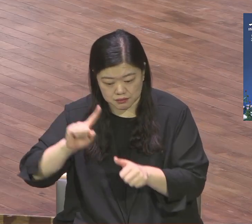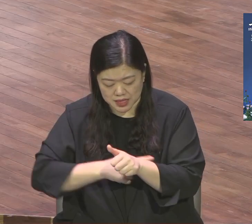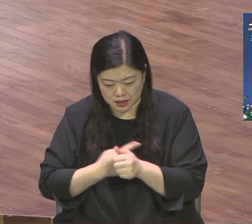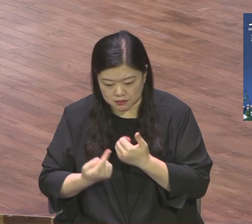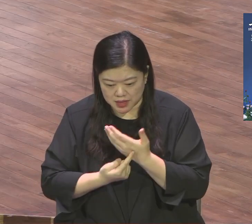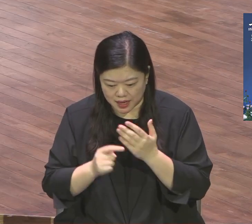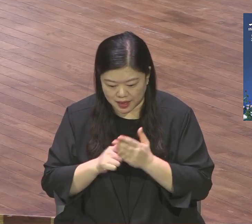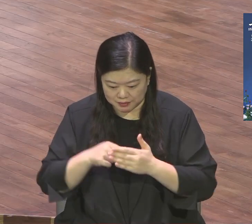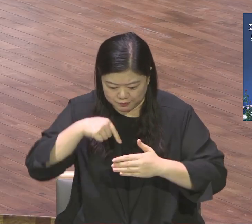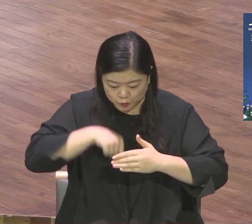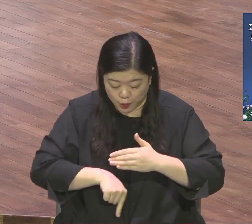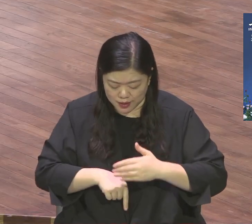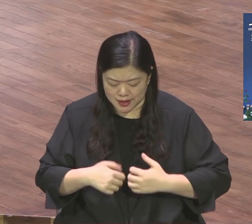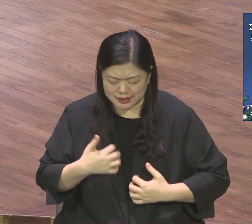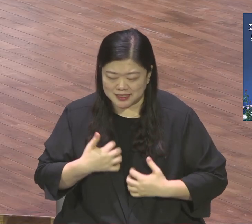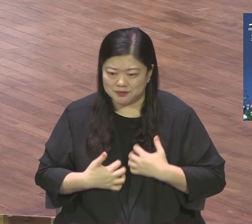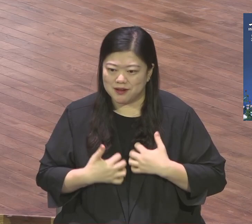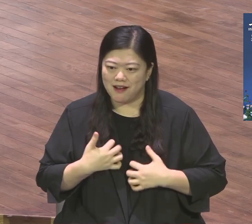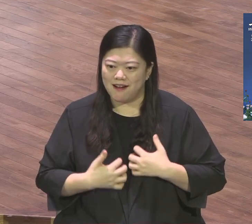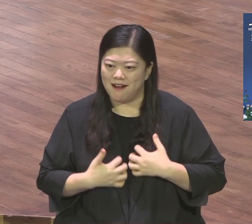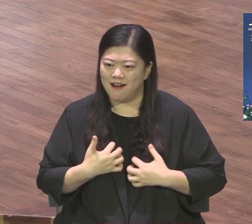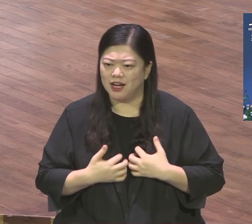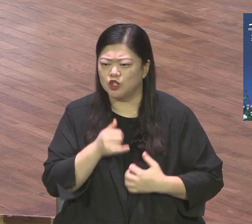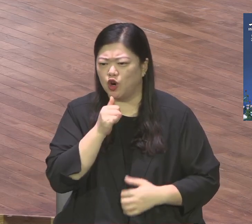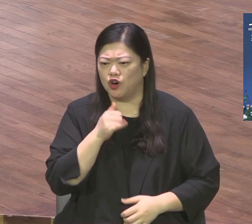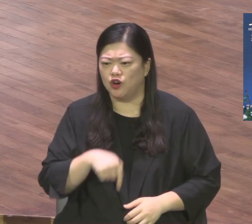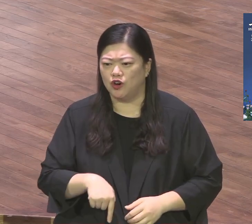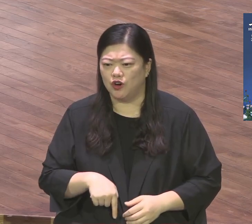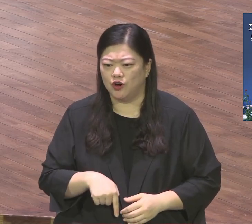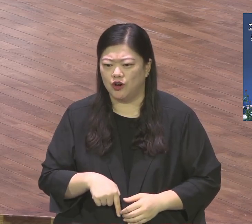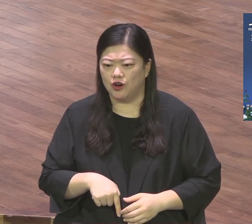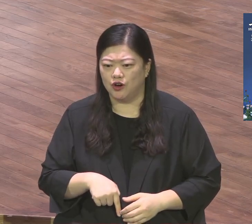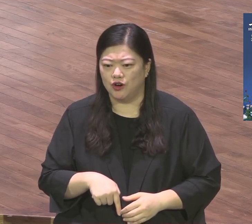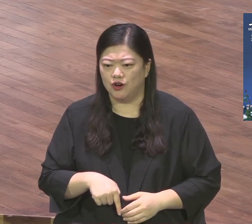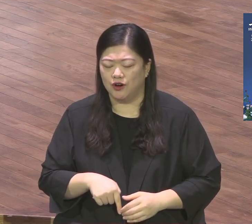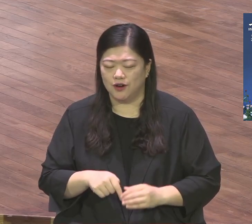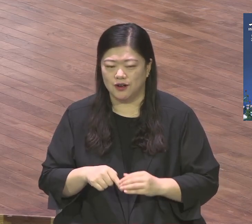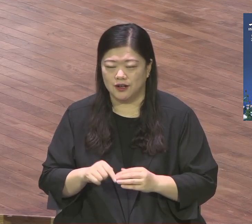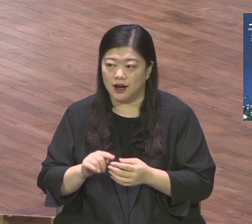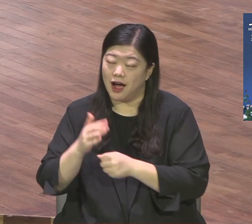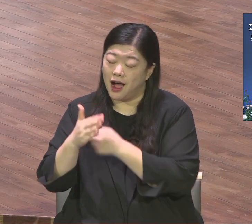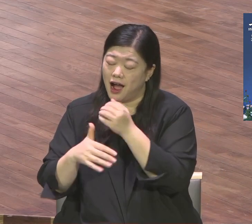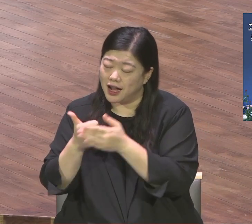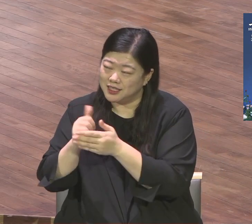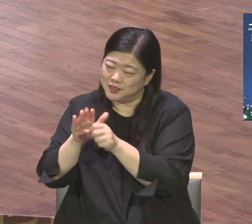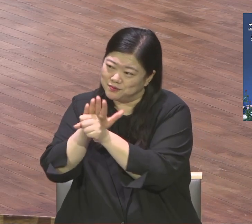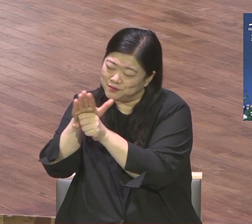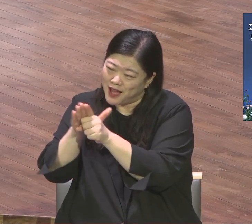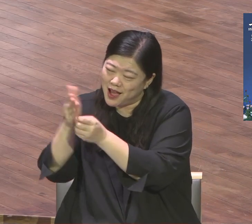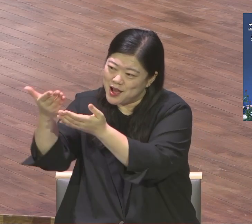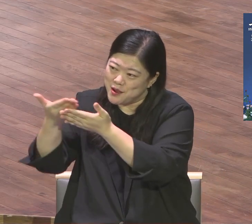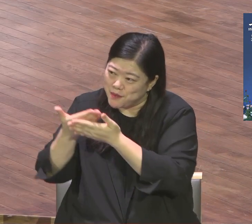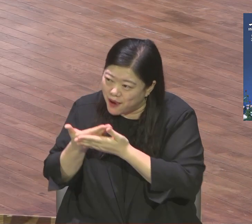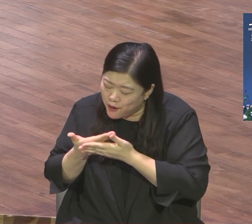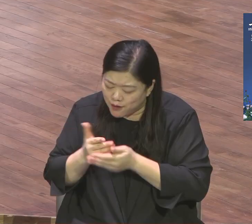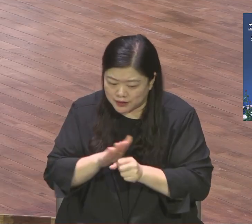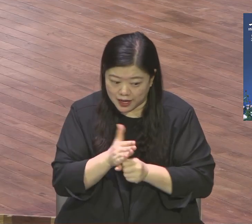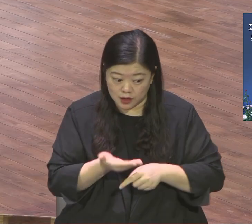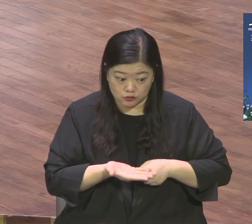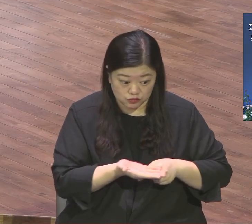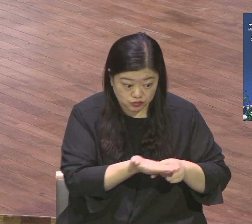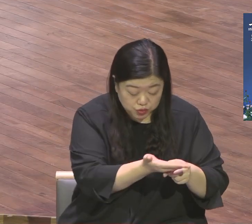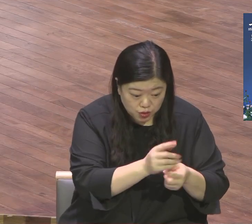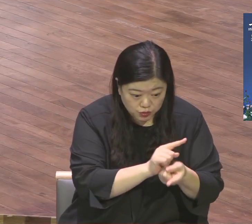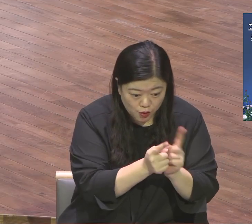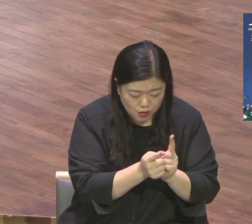나오느냐? 기쁨이 샘솟다. 기쁨이 세상 사람들 알 수도 줄 수도 없어. 그 산 영혼